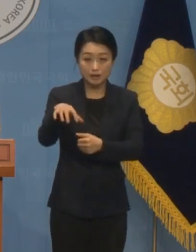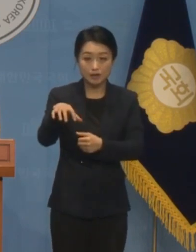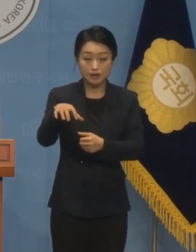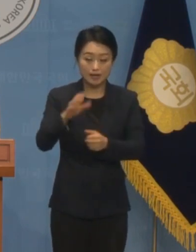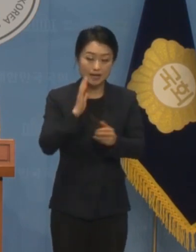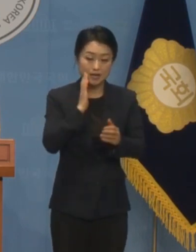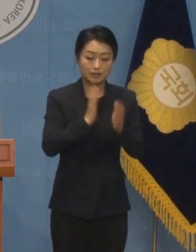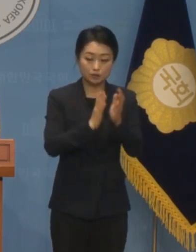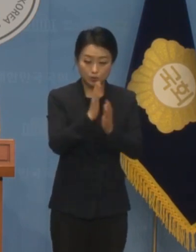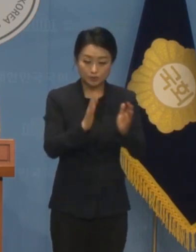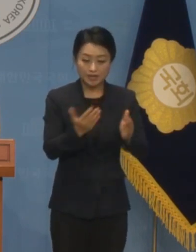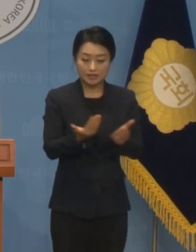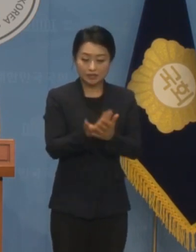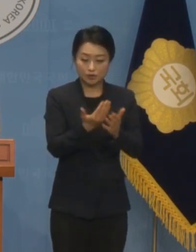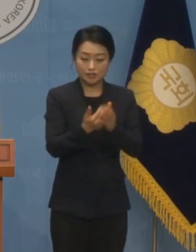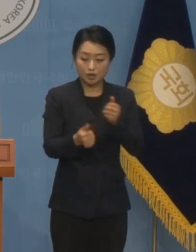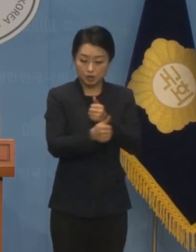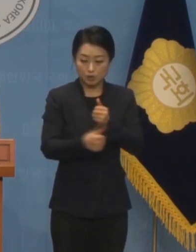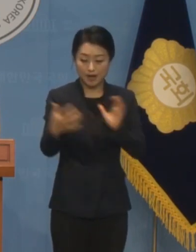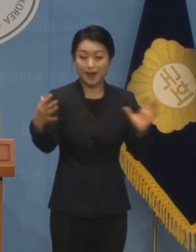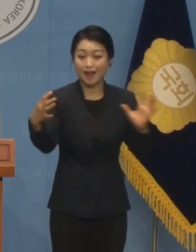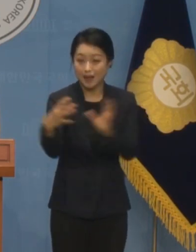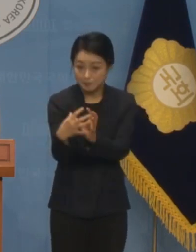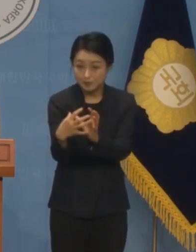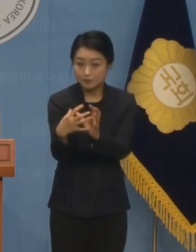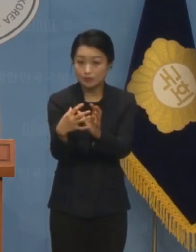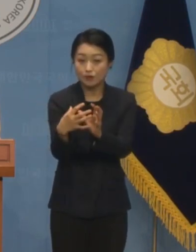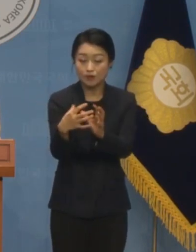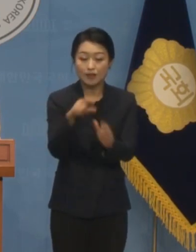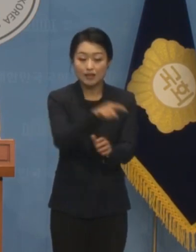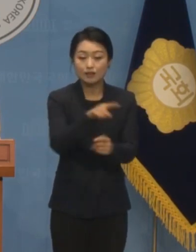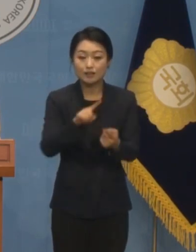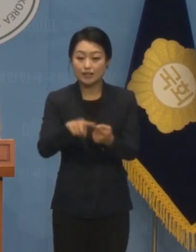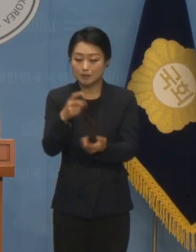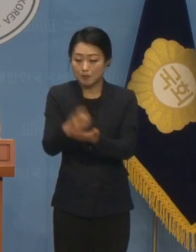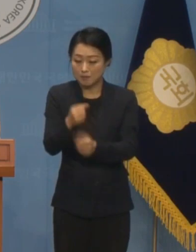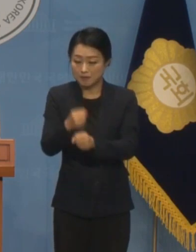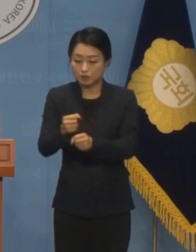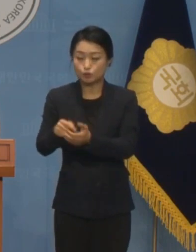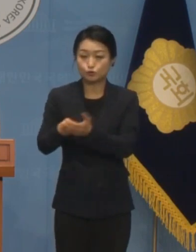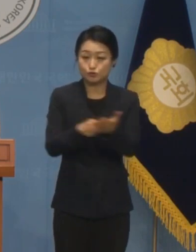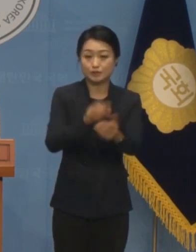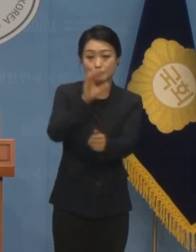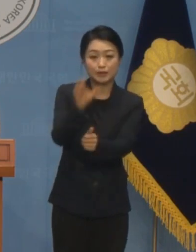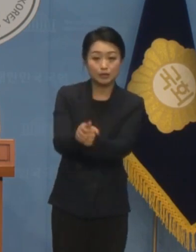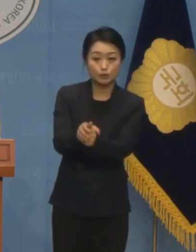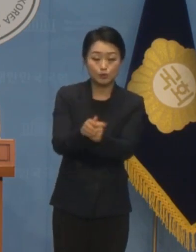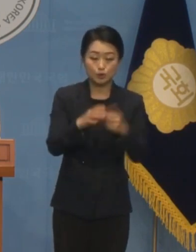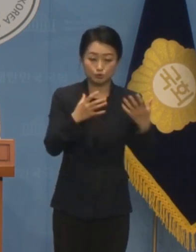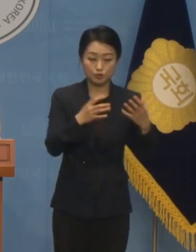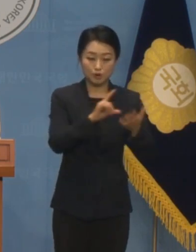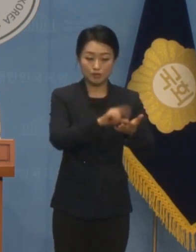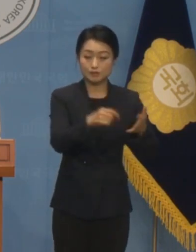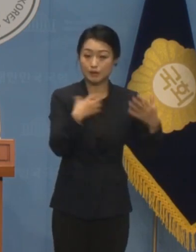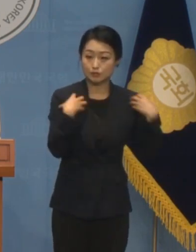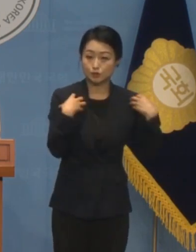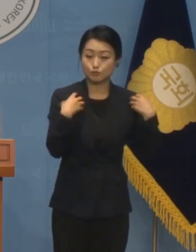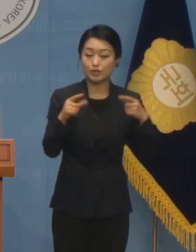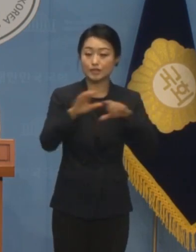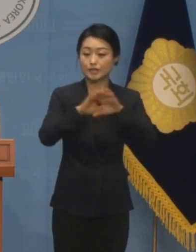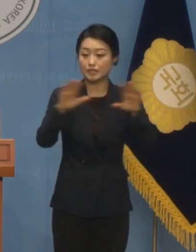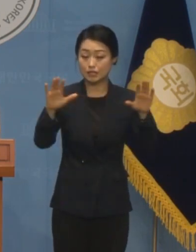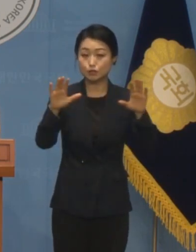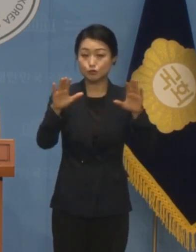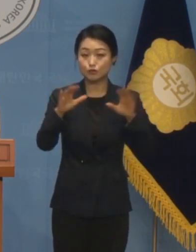탄소중립녹색성장위원회와 협의하여 수립하고 시행하도록 하고 국가와 지방자치단체가 기후금융 촉진을